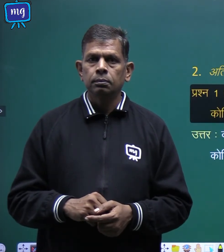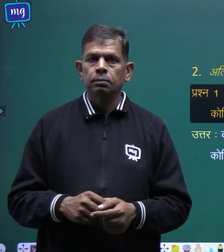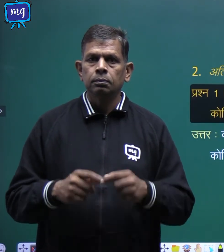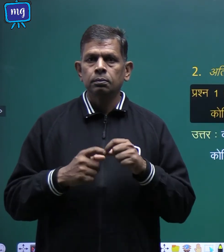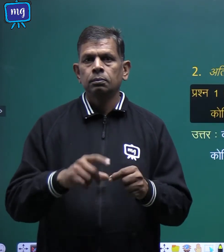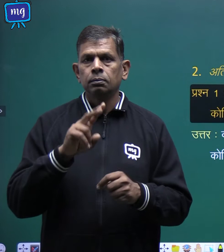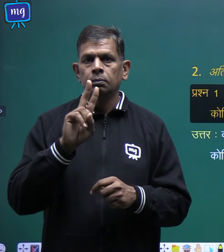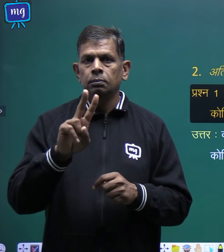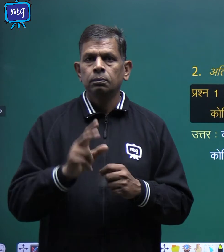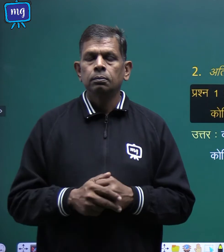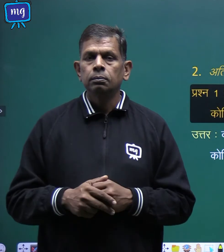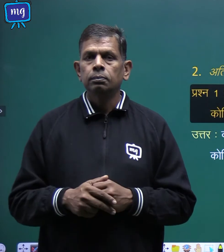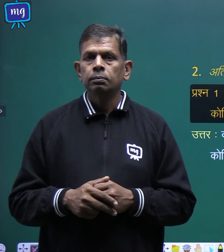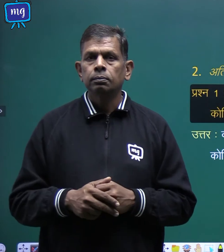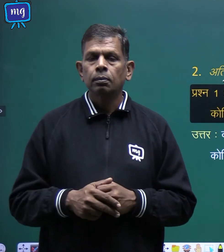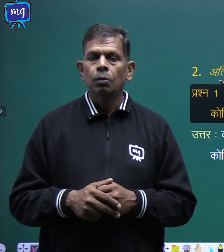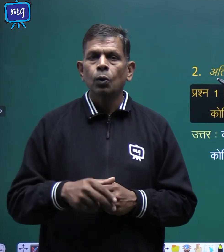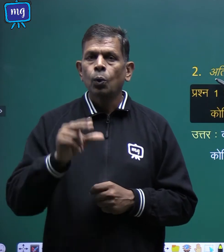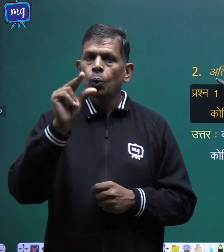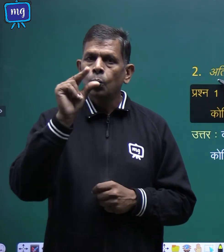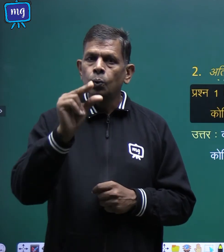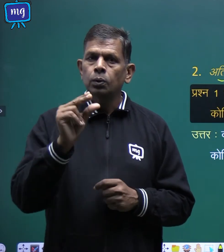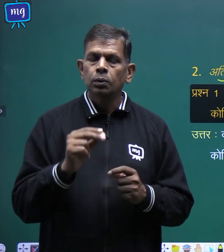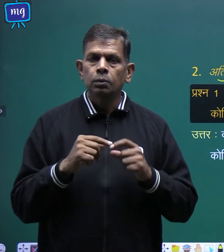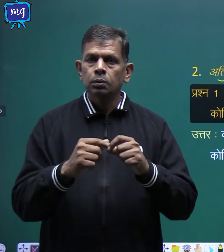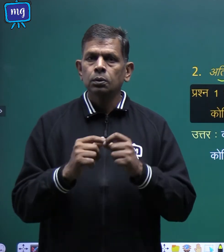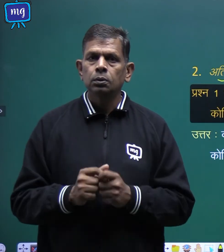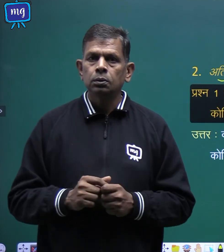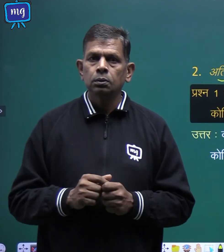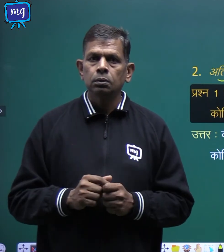दूसरा प्रश्न, अति लघुतरात्मक प्रश्न।